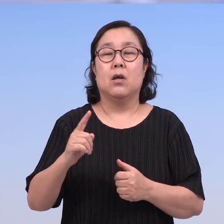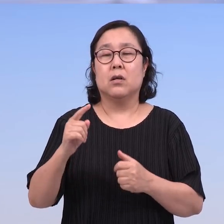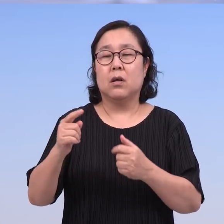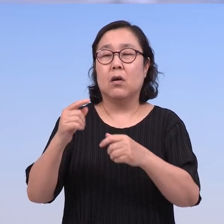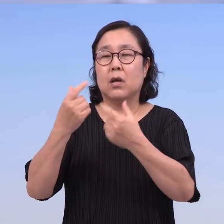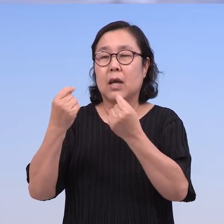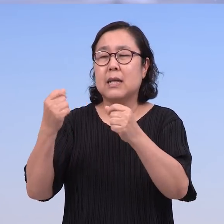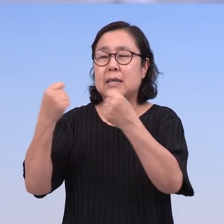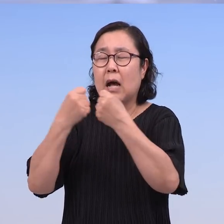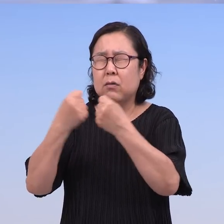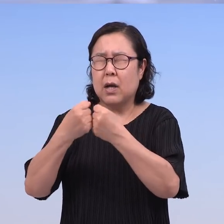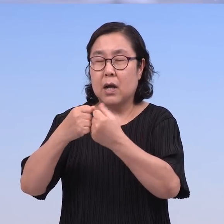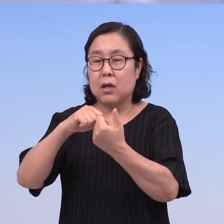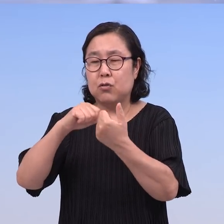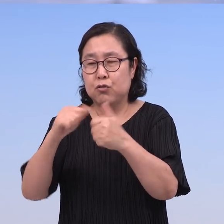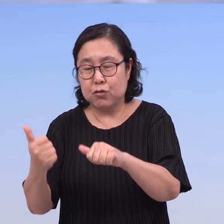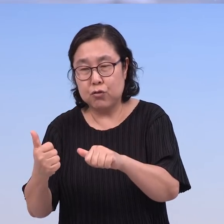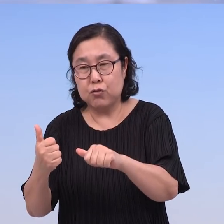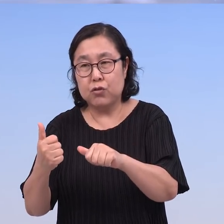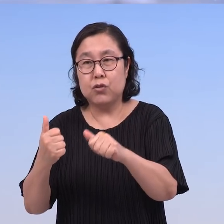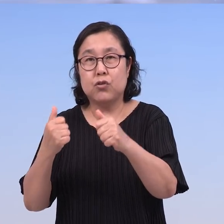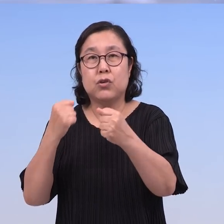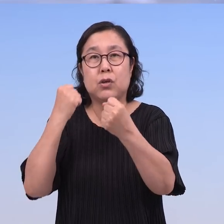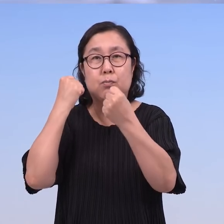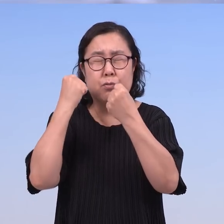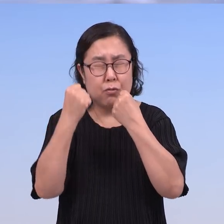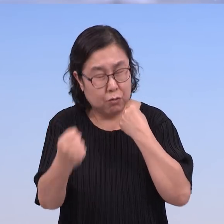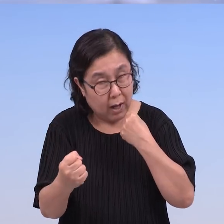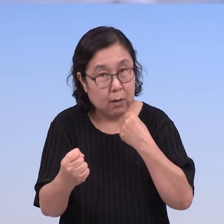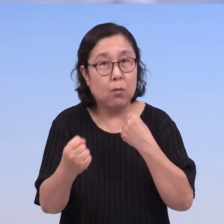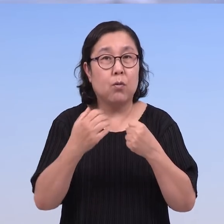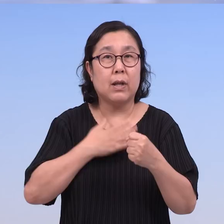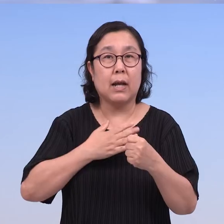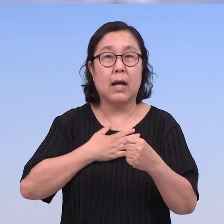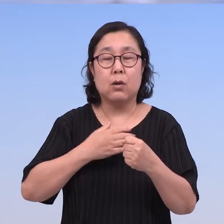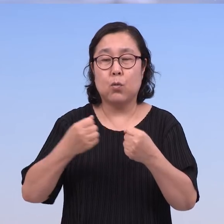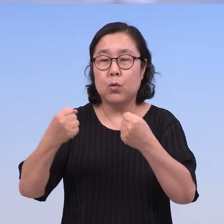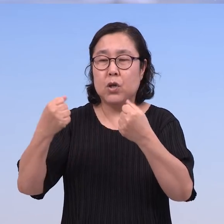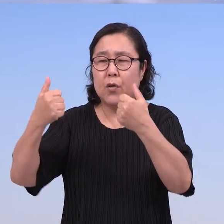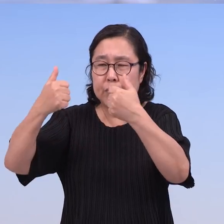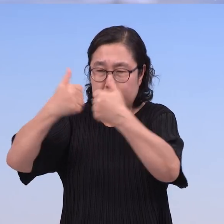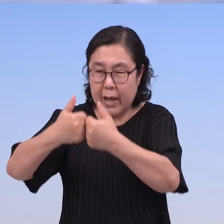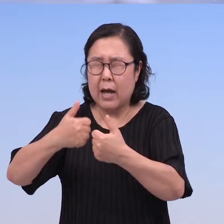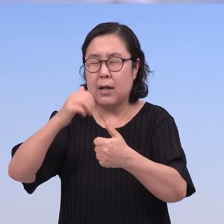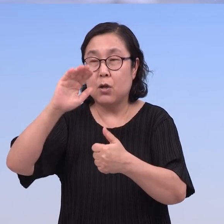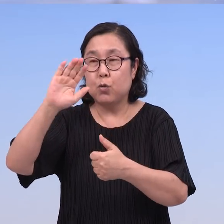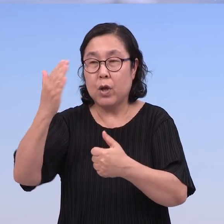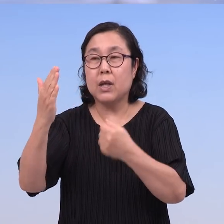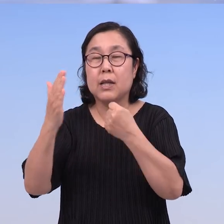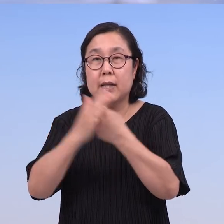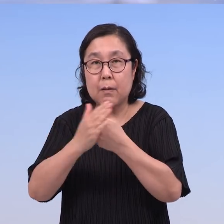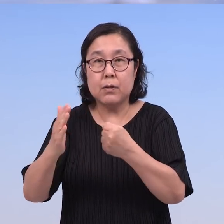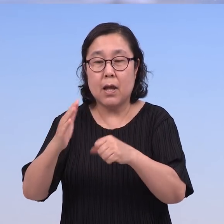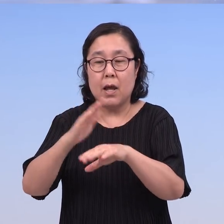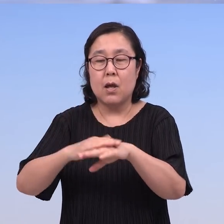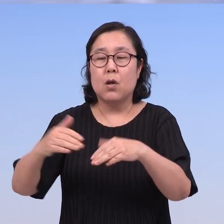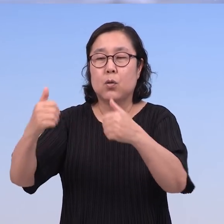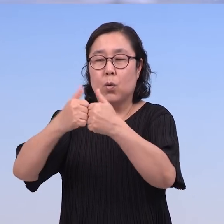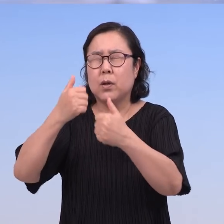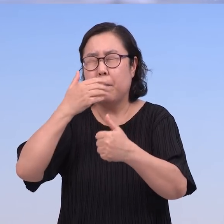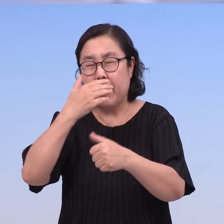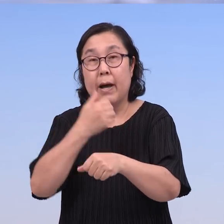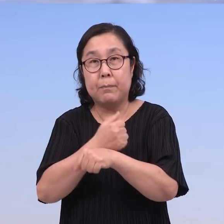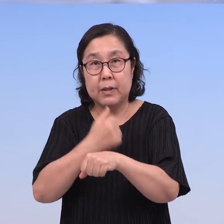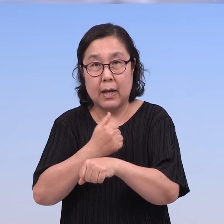그렇게 하다가 죽는 한이 있어도 도전해야 하기 때문에 도전하는 거예요. 뭐 주일날 가게